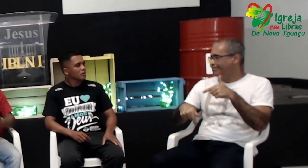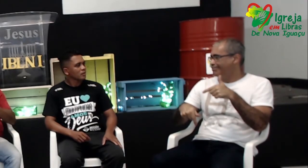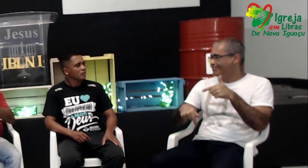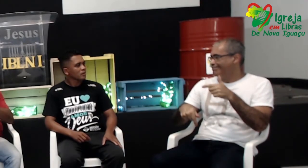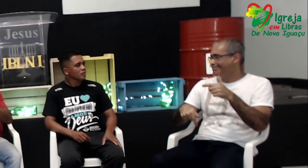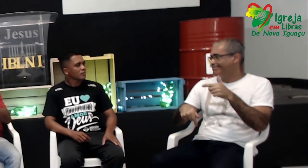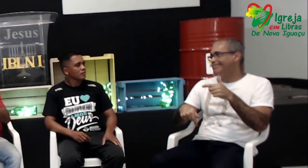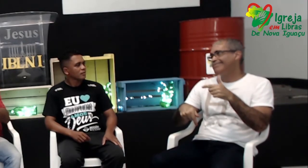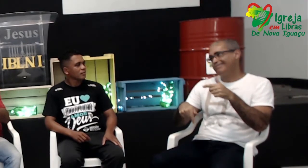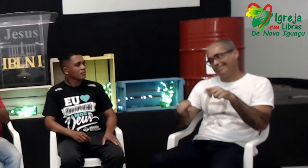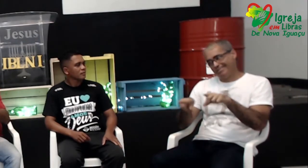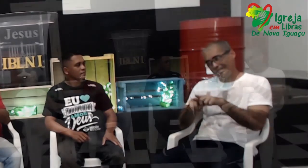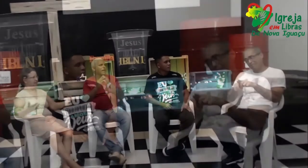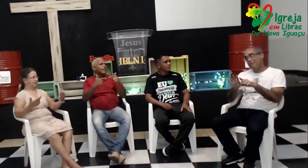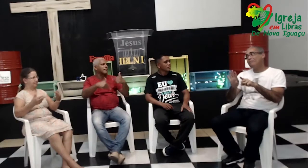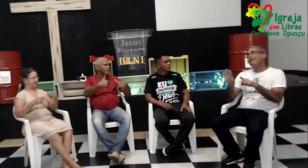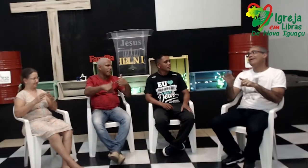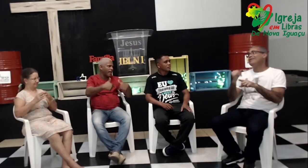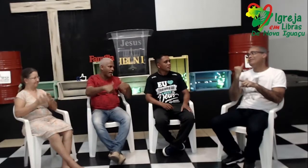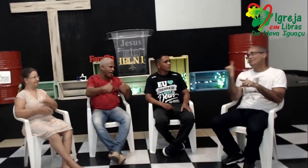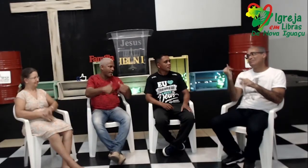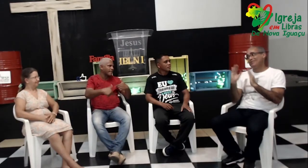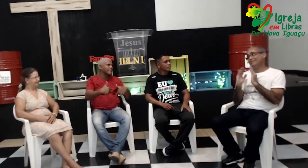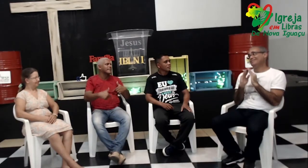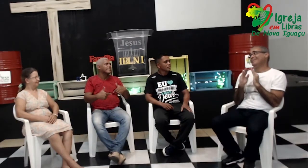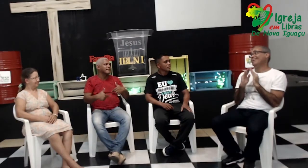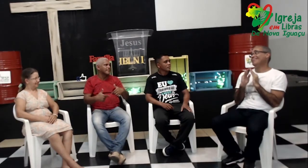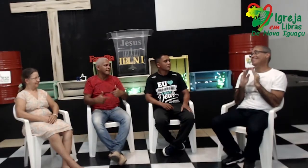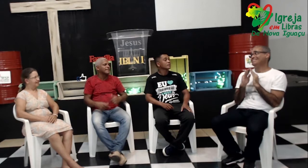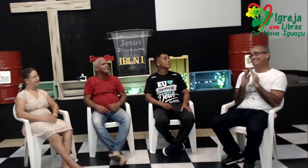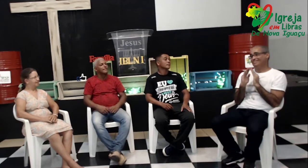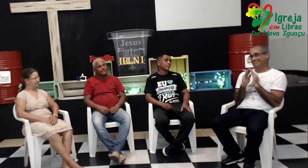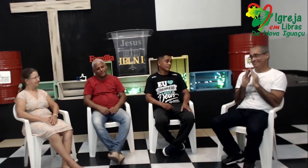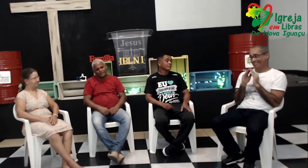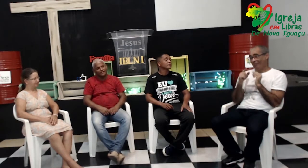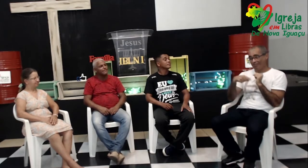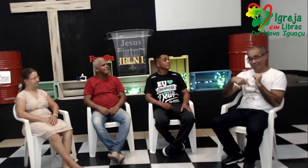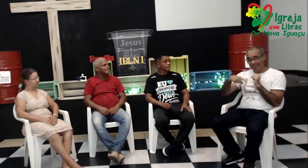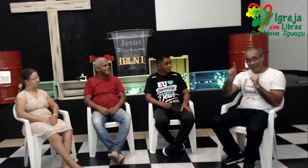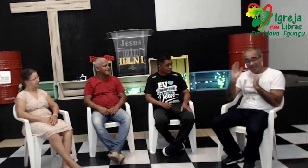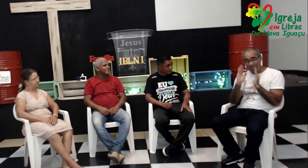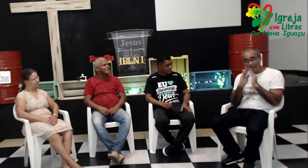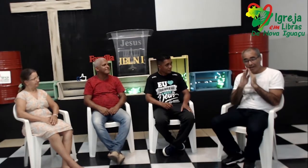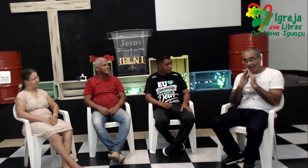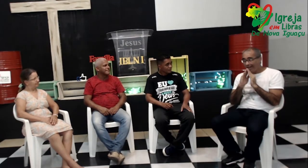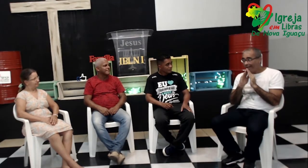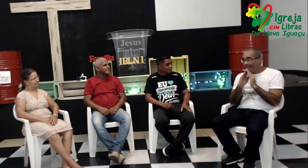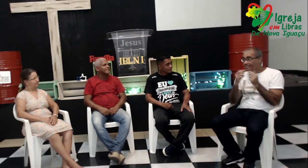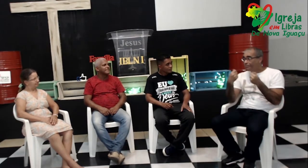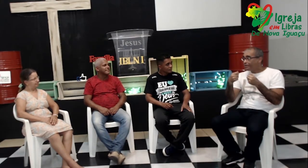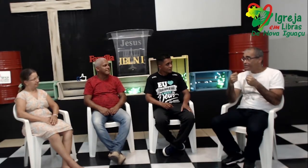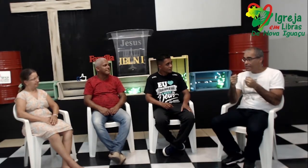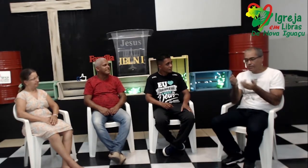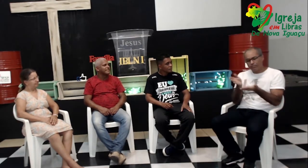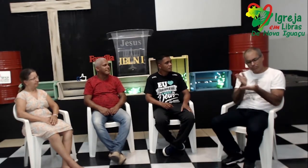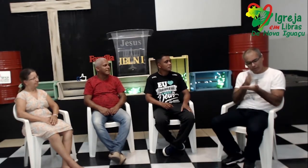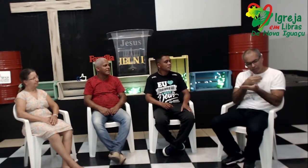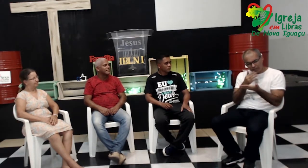Bíblia? Só aqui na igreja? Precisamos ler em casa também. Quando você for para casa, você